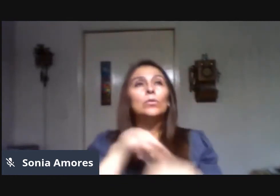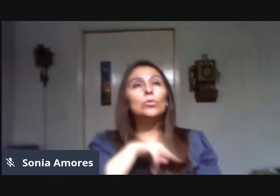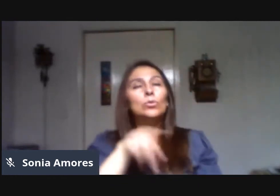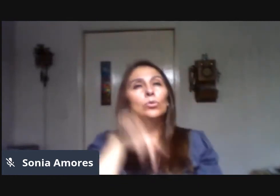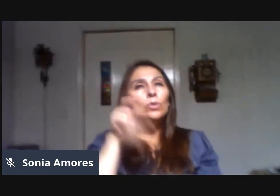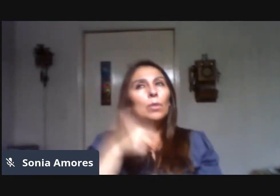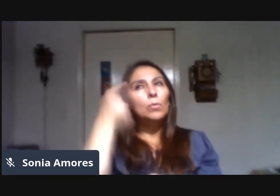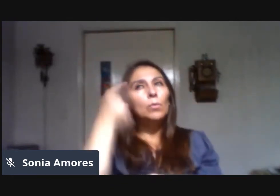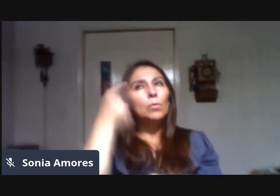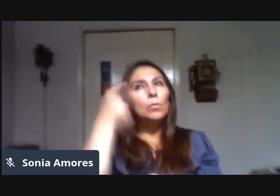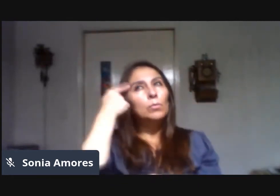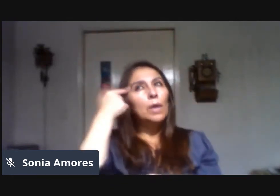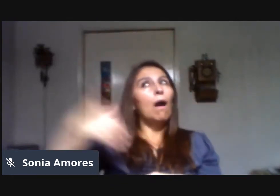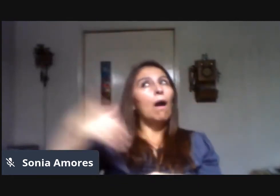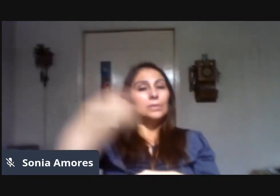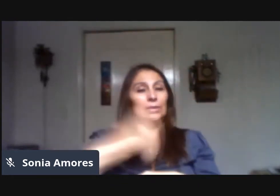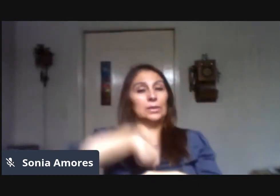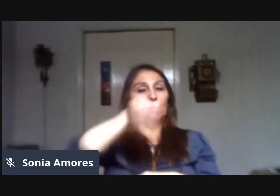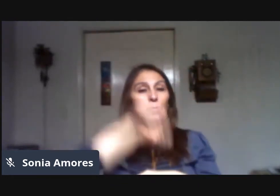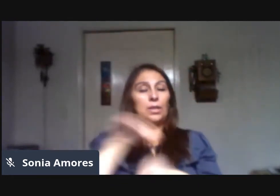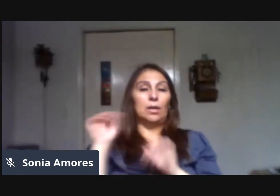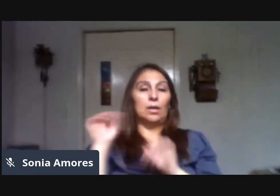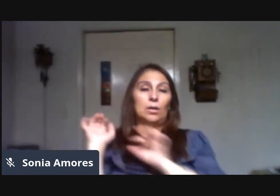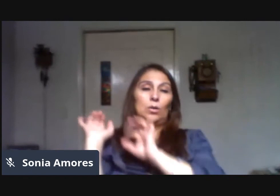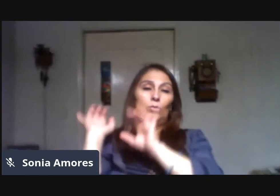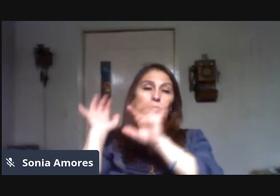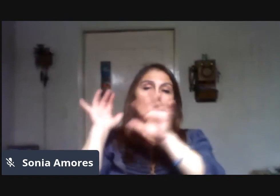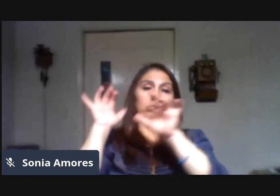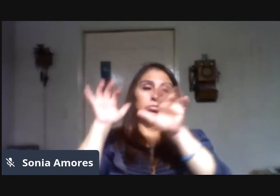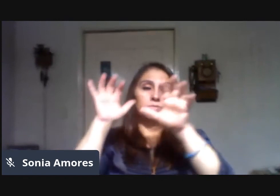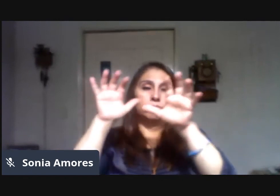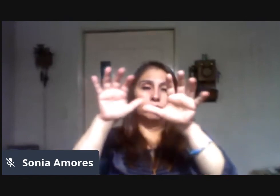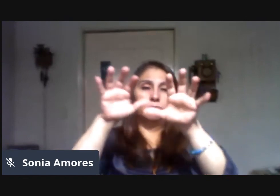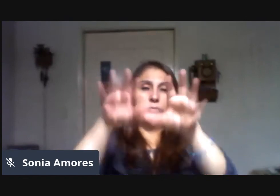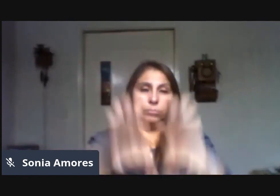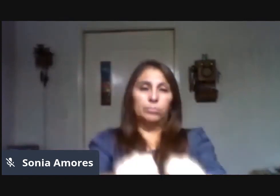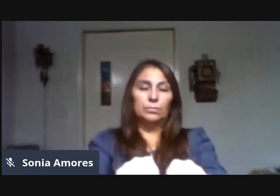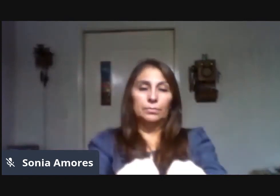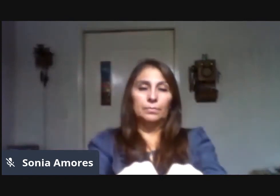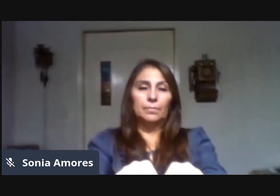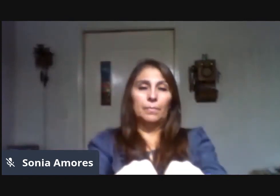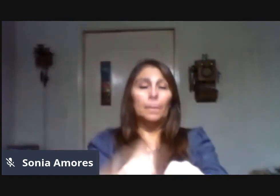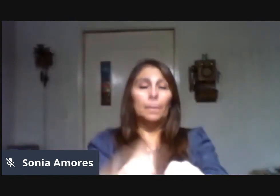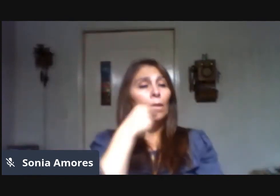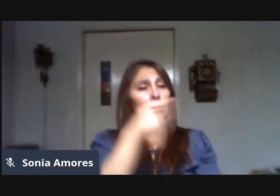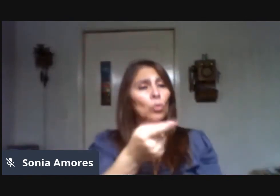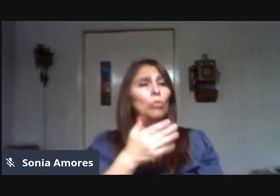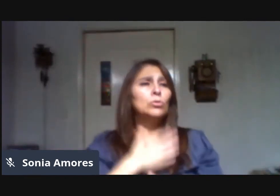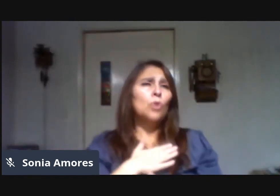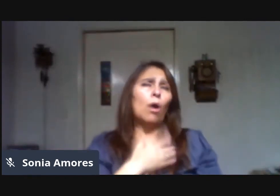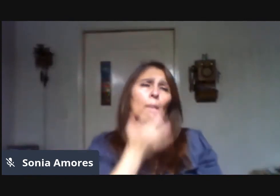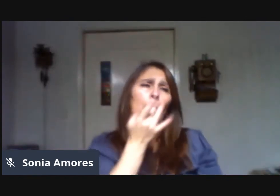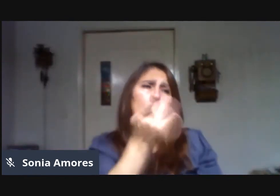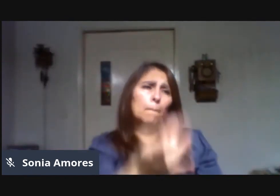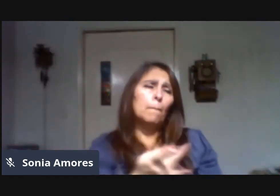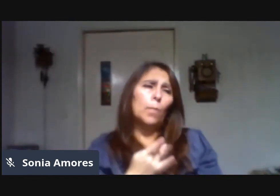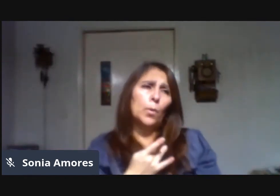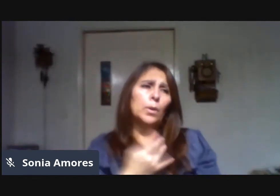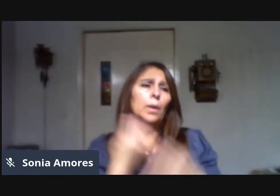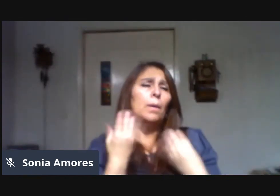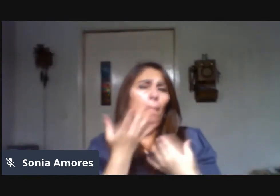español llegó y dijo que se volvía una víctima para salvar a ese